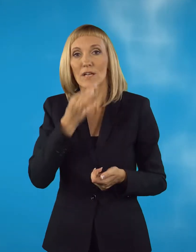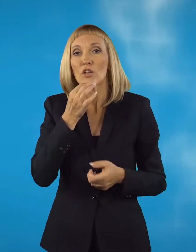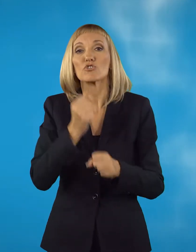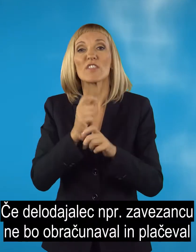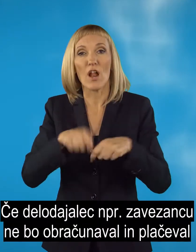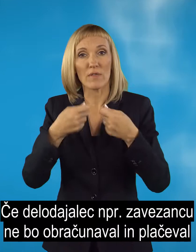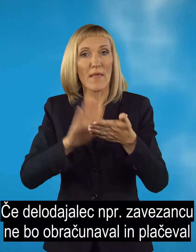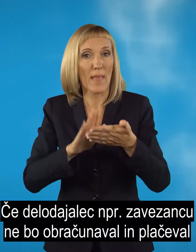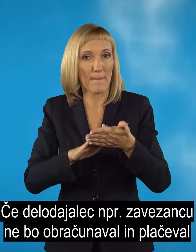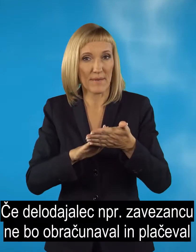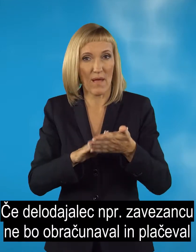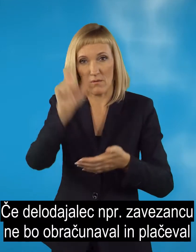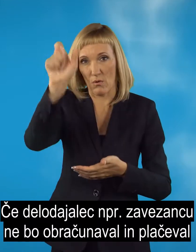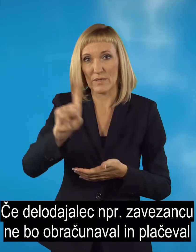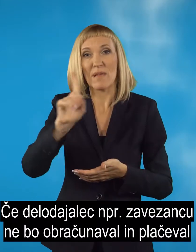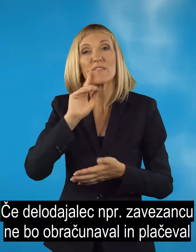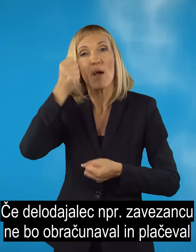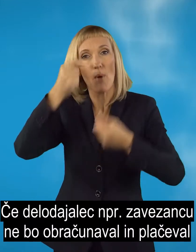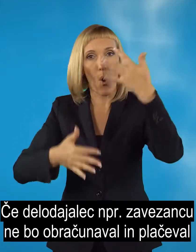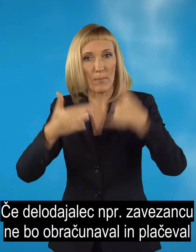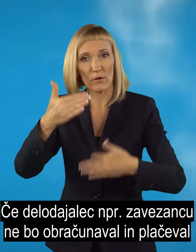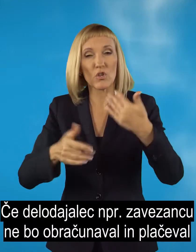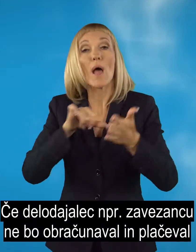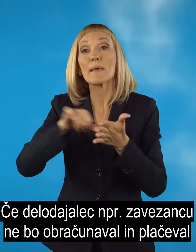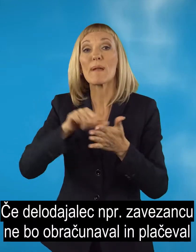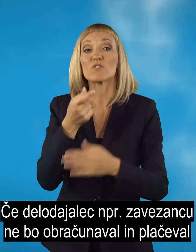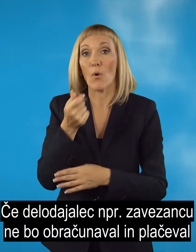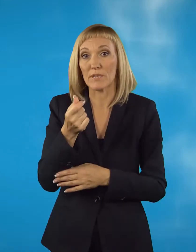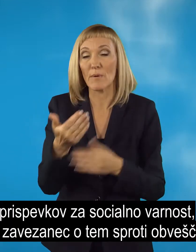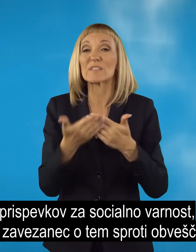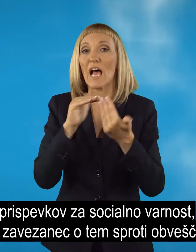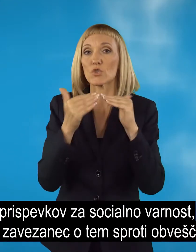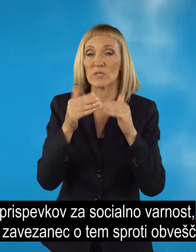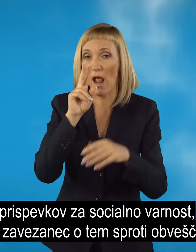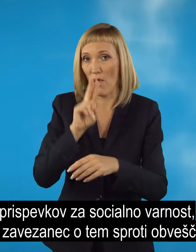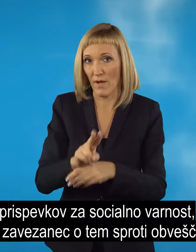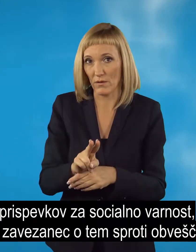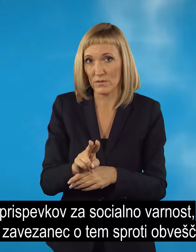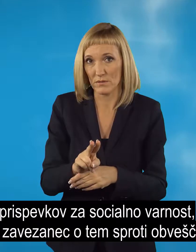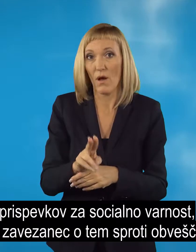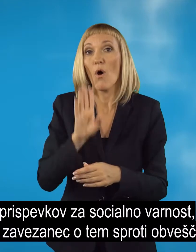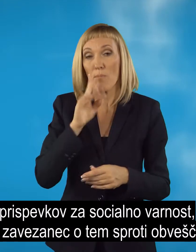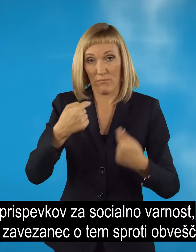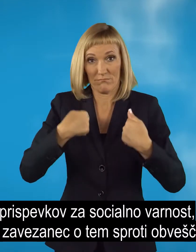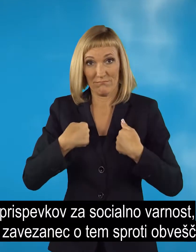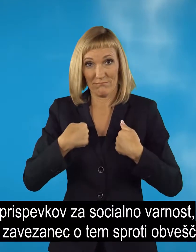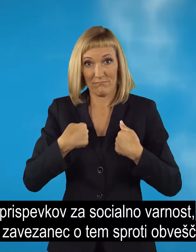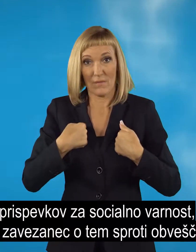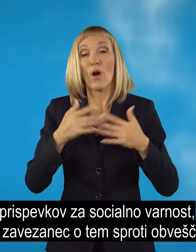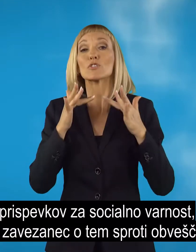Če delodajalec na primer zavezancu ne bo obračunaval in plačeval prispevkov za socialno varnost, bo zavezanec o tem